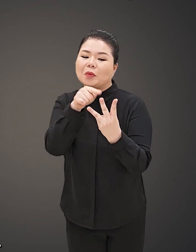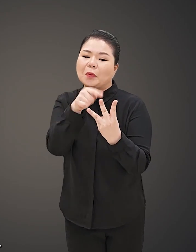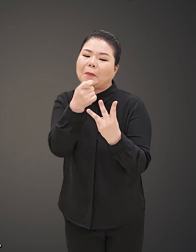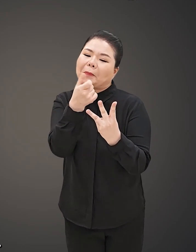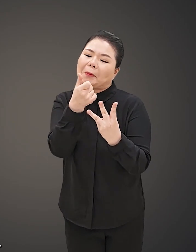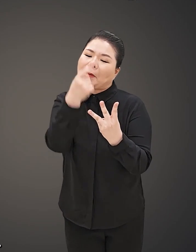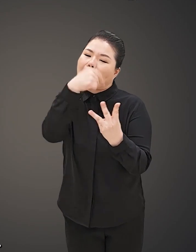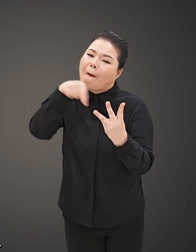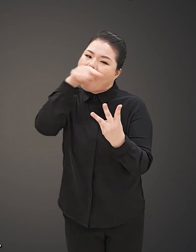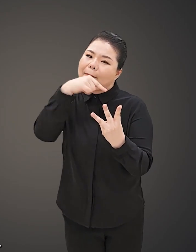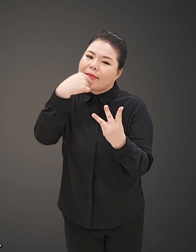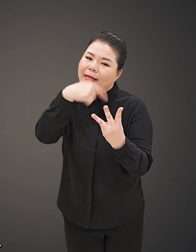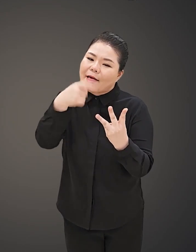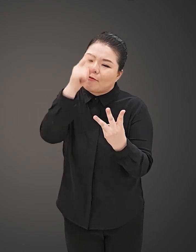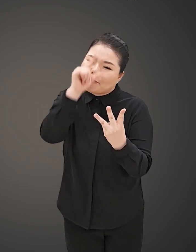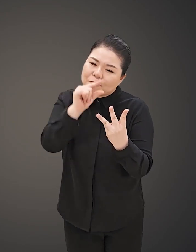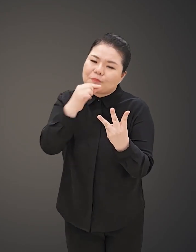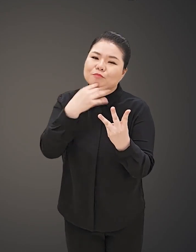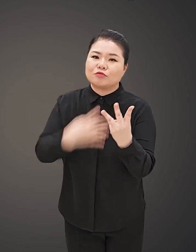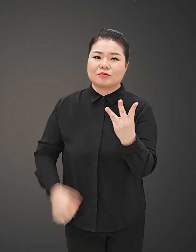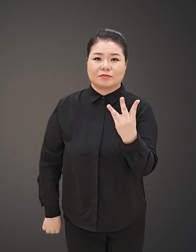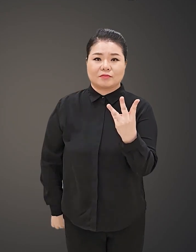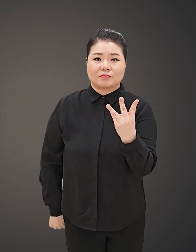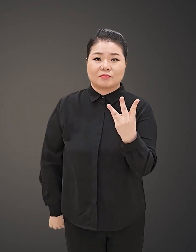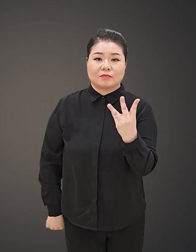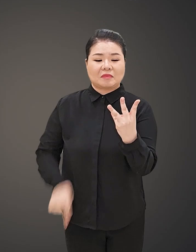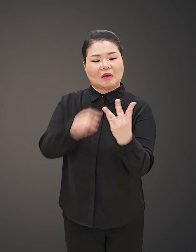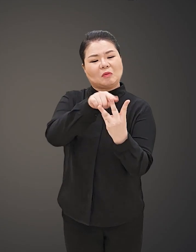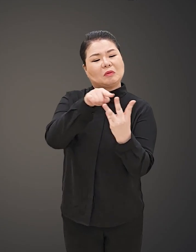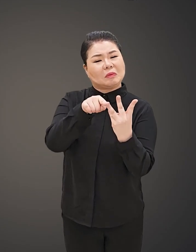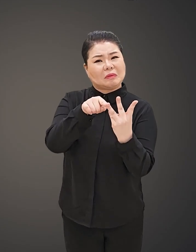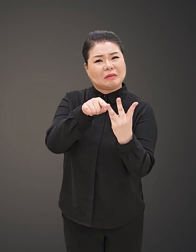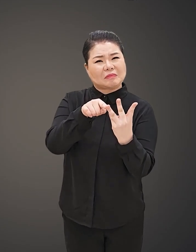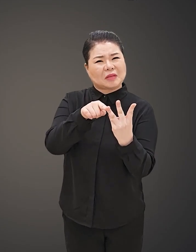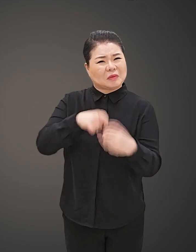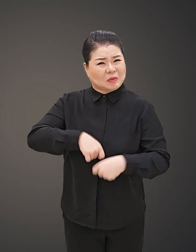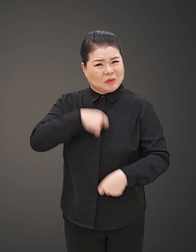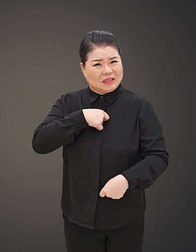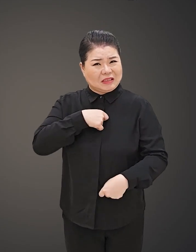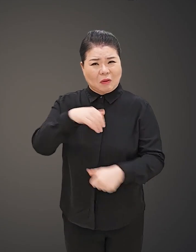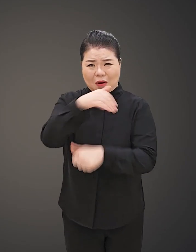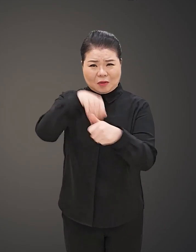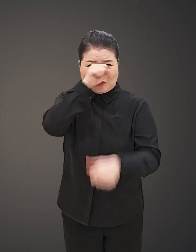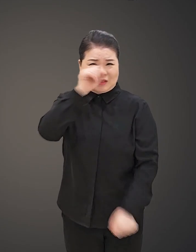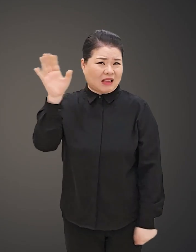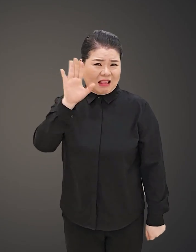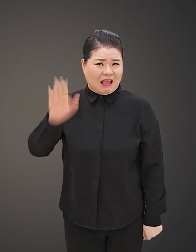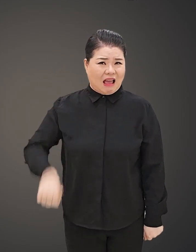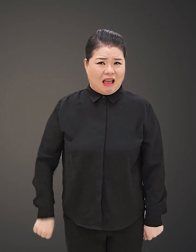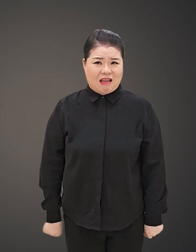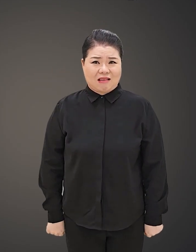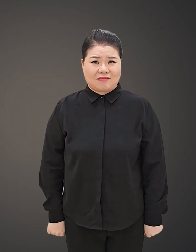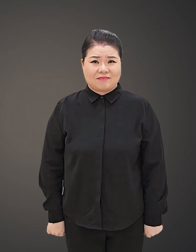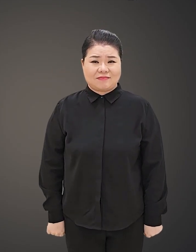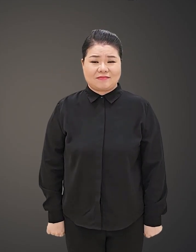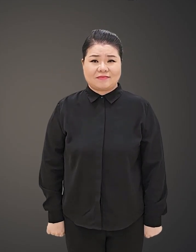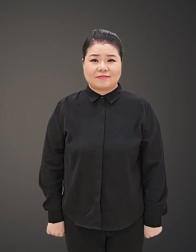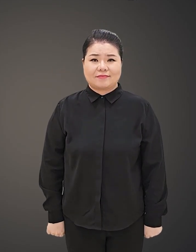덜 반환경적이라 할 수 있지. 사실 빨대를 사용하지 않는 걸 제외하면 친환경은 존재하지